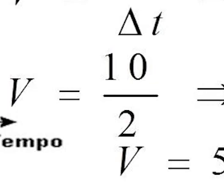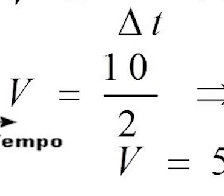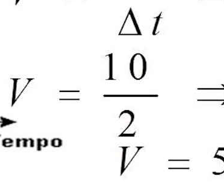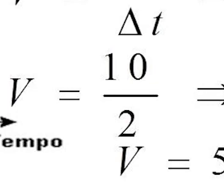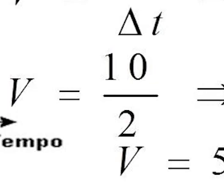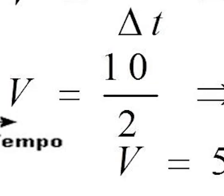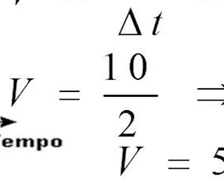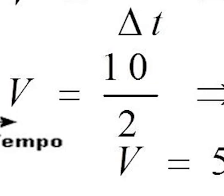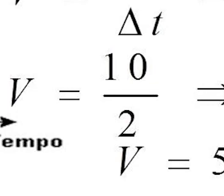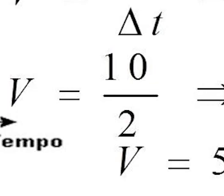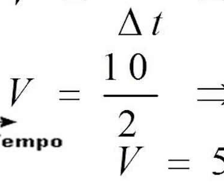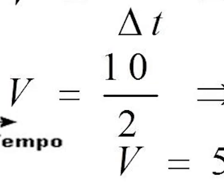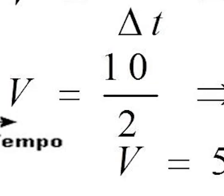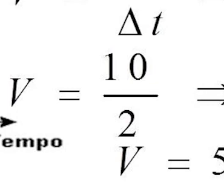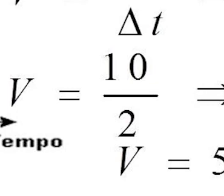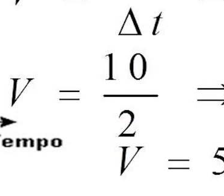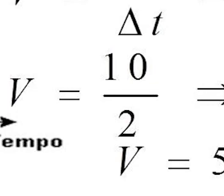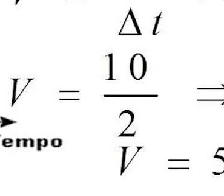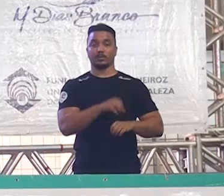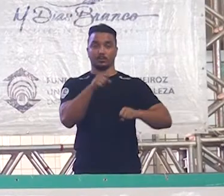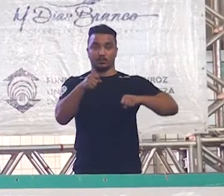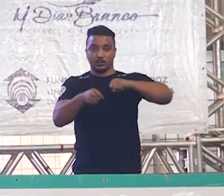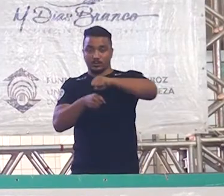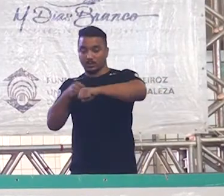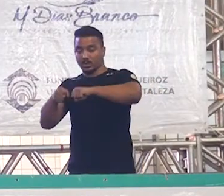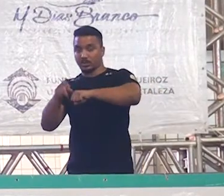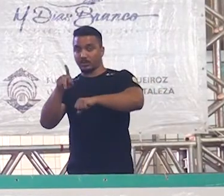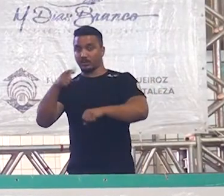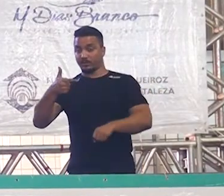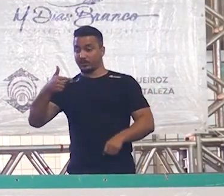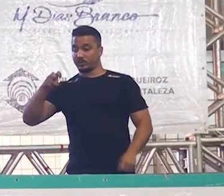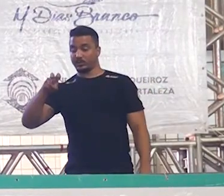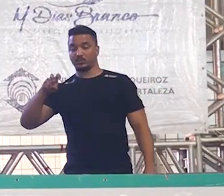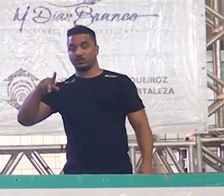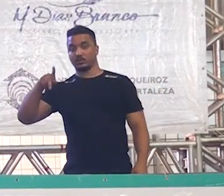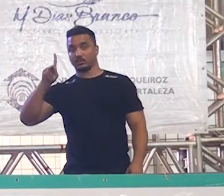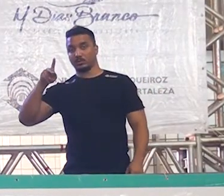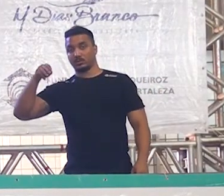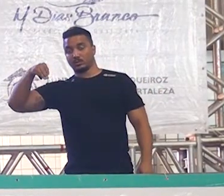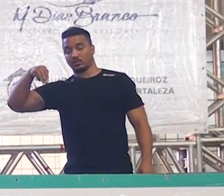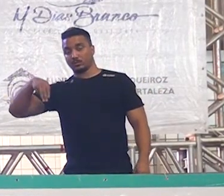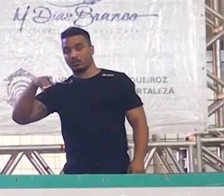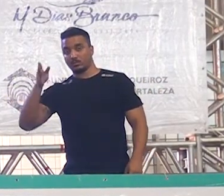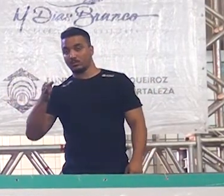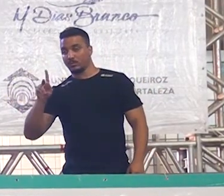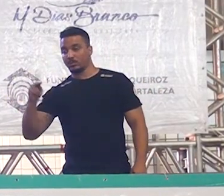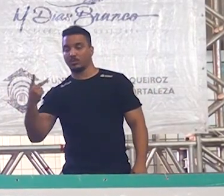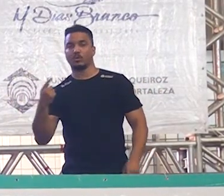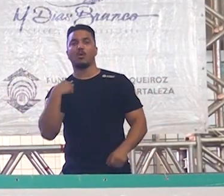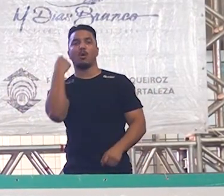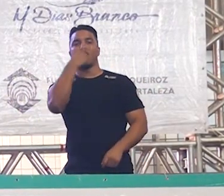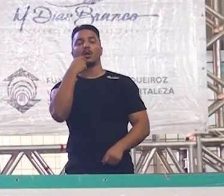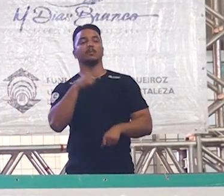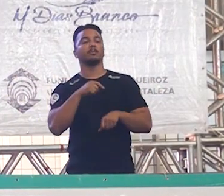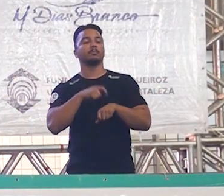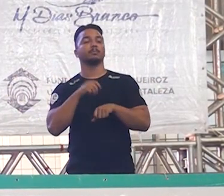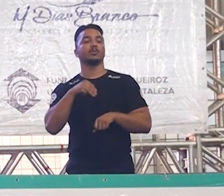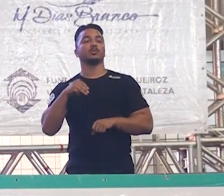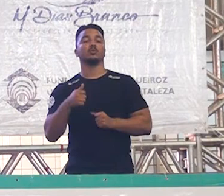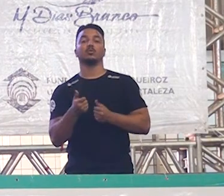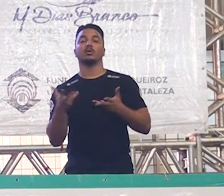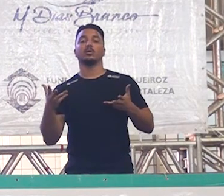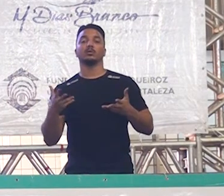Ó, bicicleta 25 km por hora. Meninos, 1 hora tem quantos minutos?